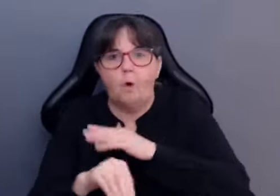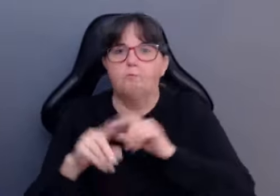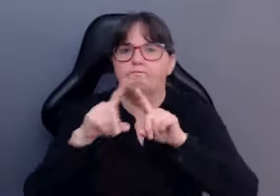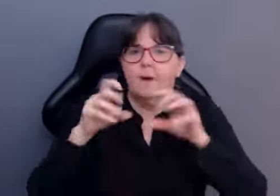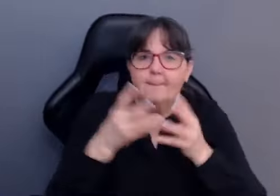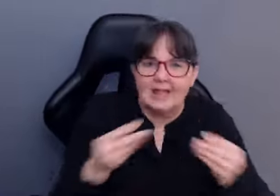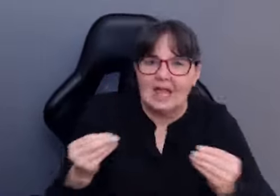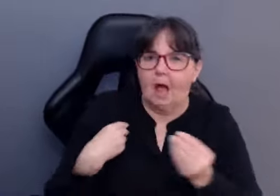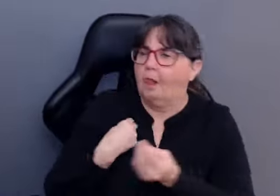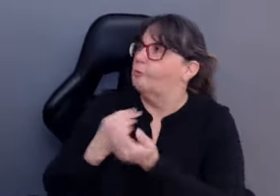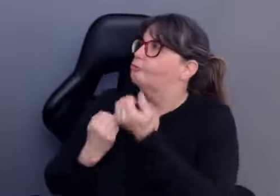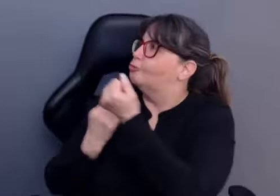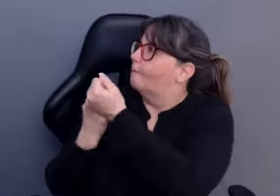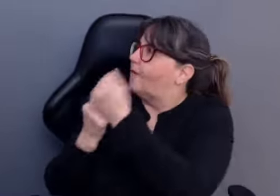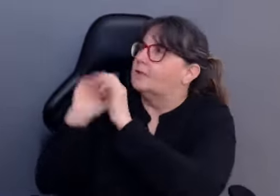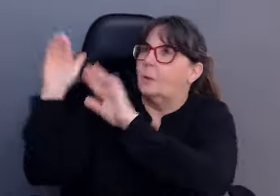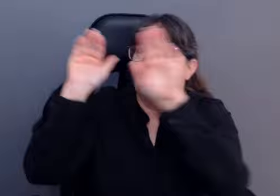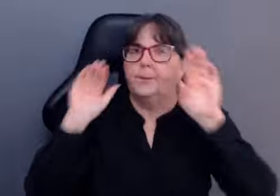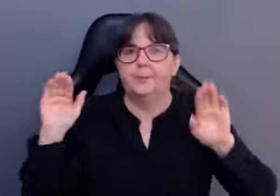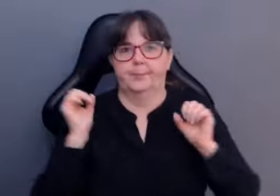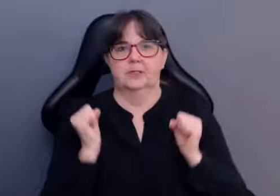de souscription publique.